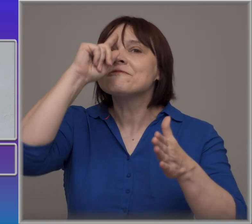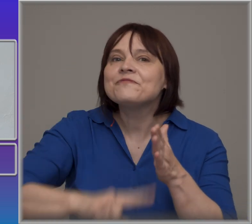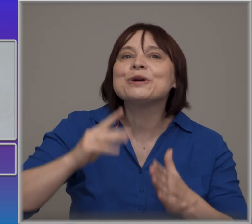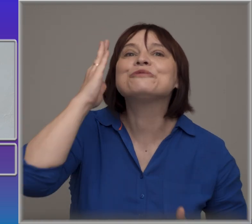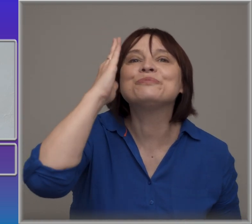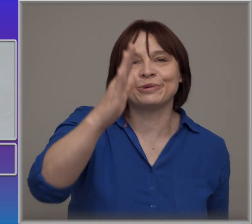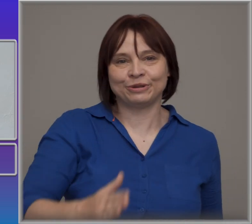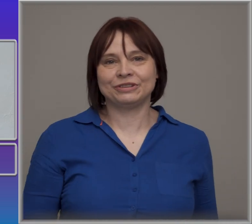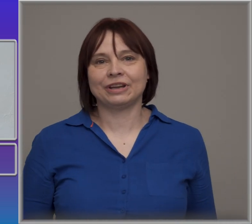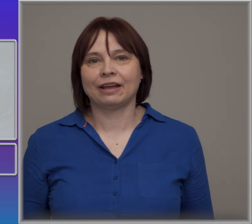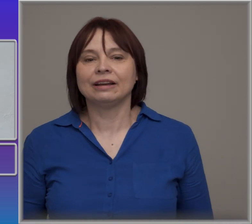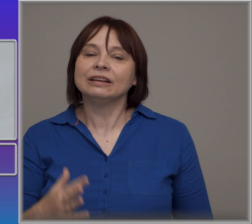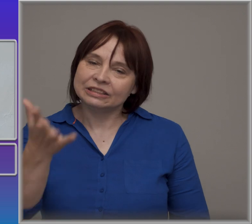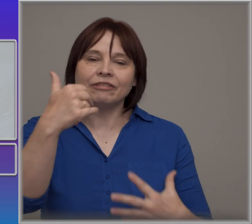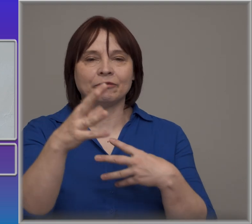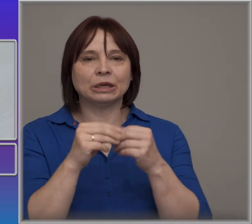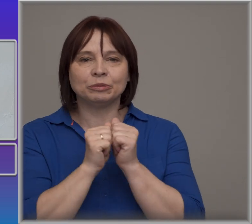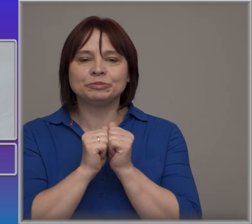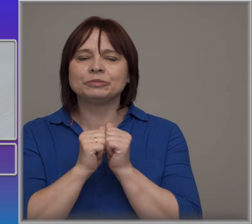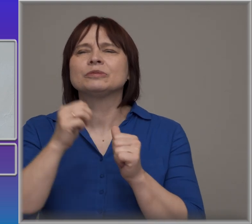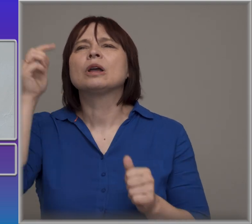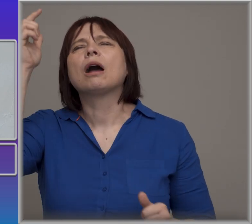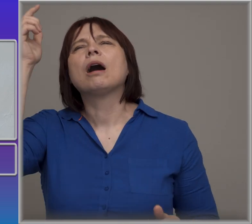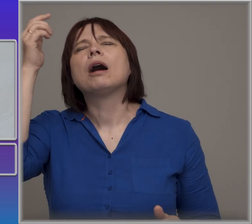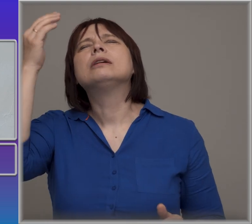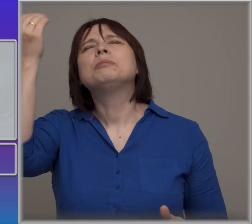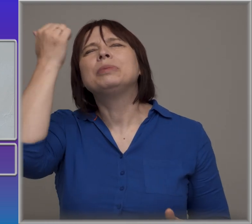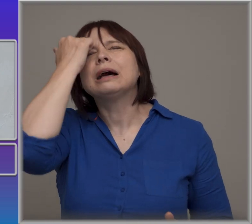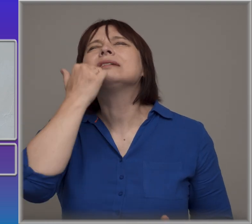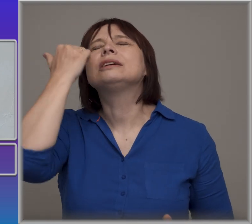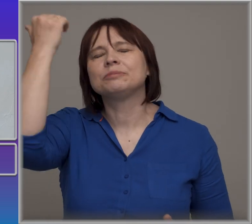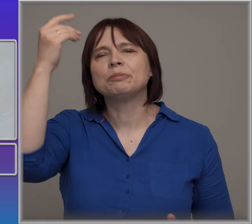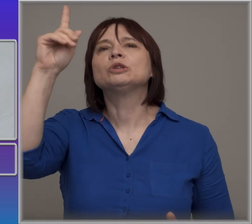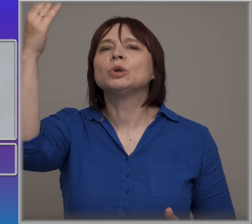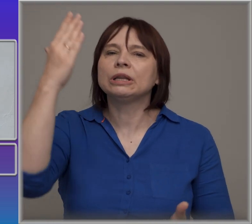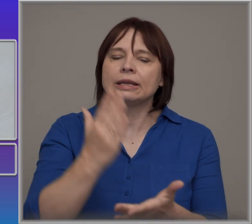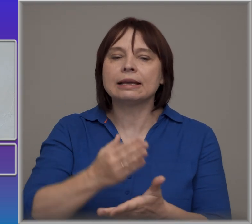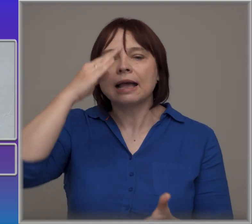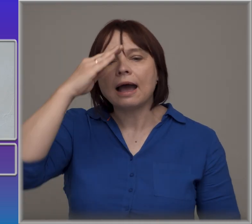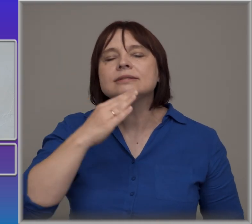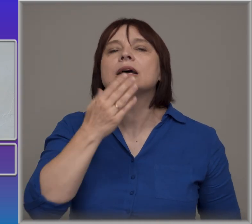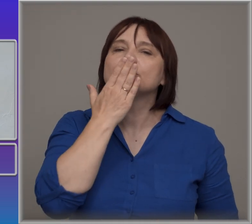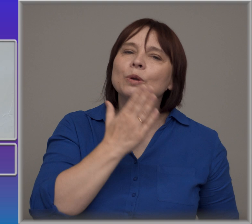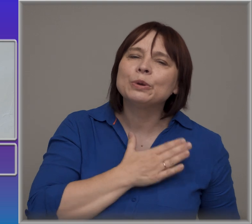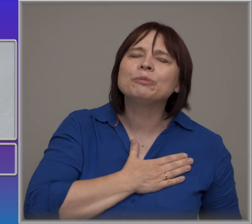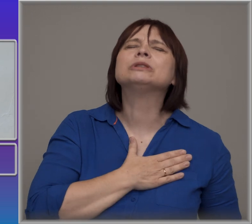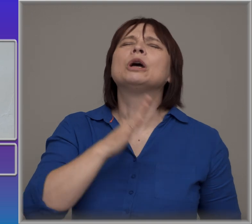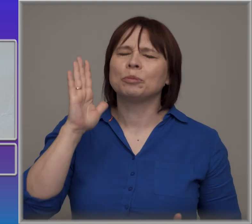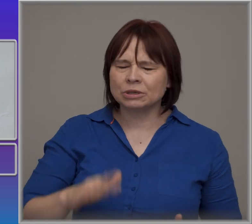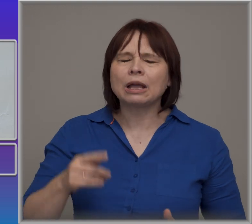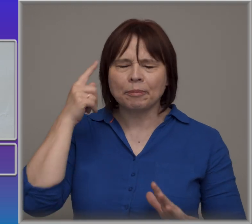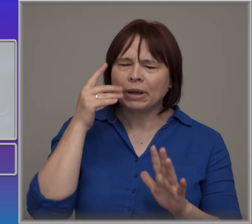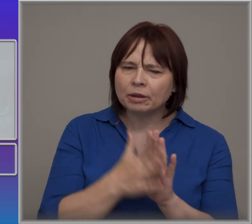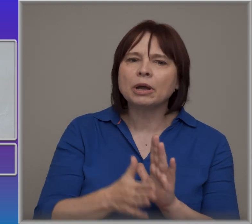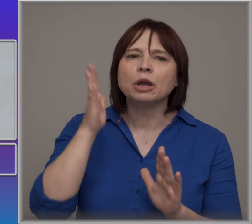благодарим Тебя. Благодарим Тебя за то, что Господь, Ты Отец любящий. И Господь, пускай это понимание все больше и больше приходит в